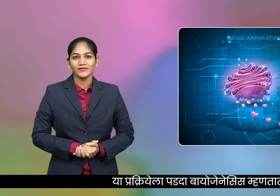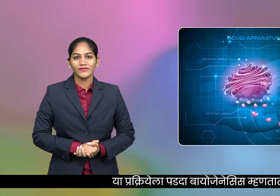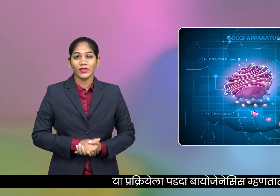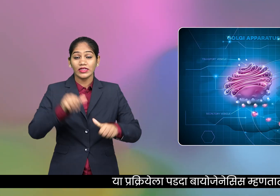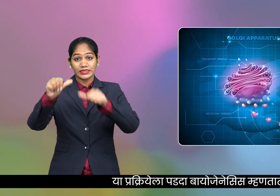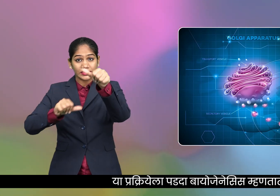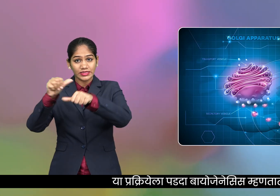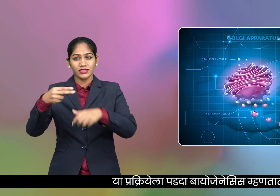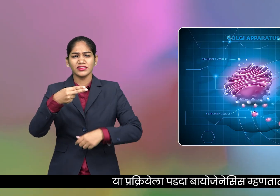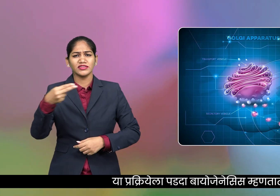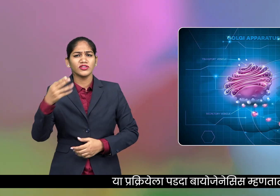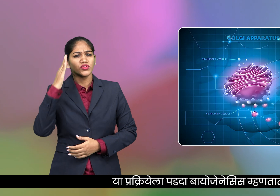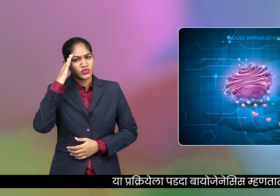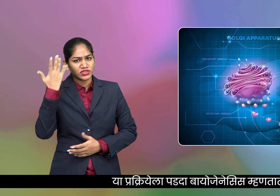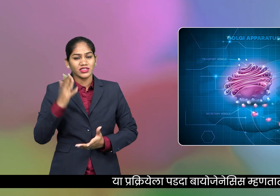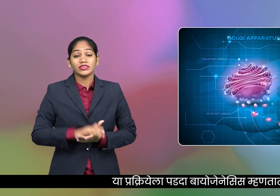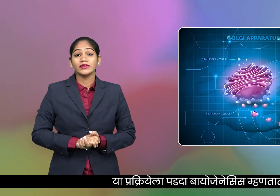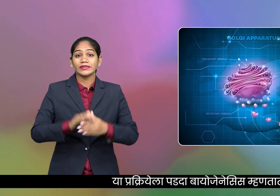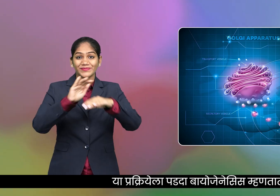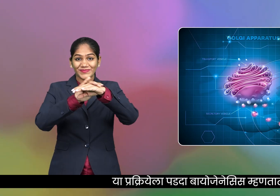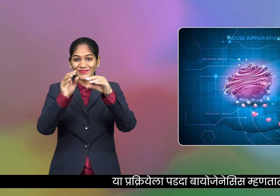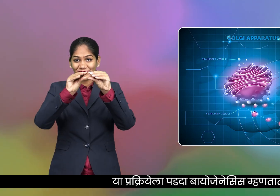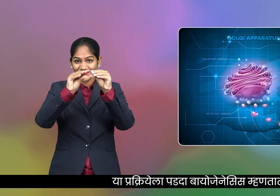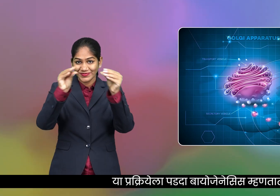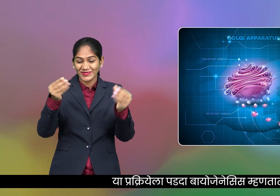या प्रक्रियेला पडदा बायोजेनेसिस असं म्हणतात.